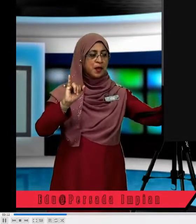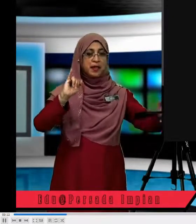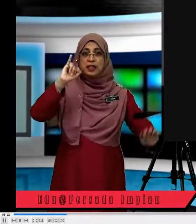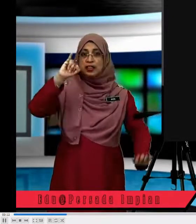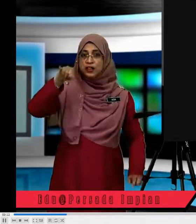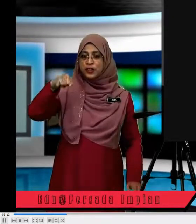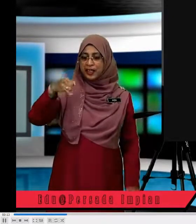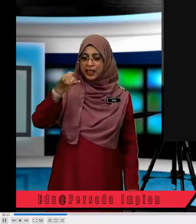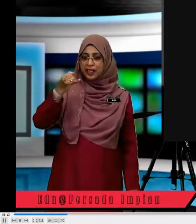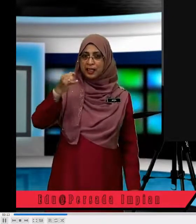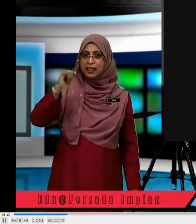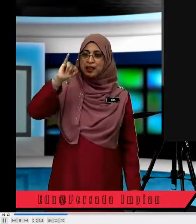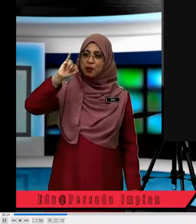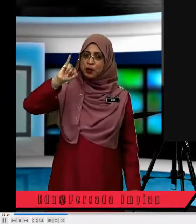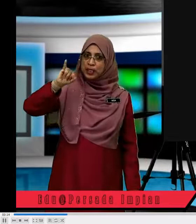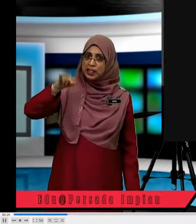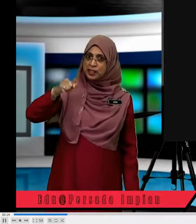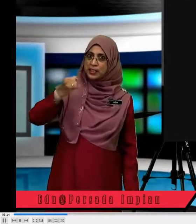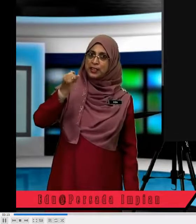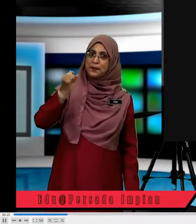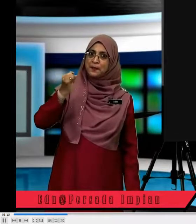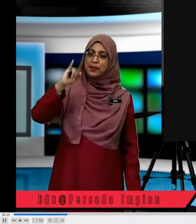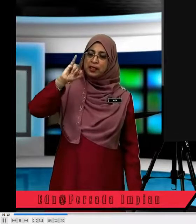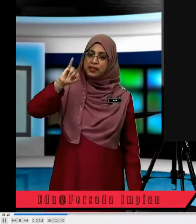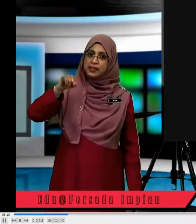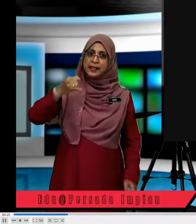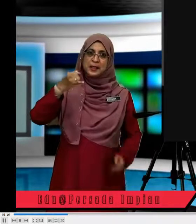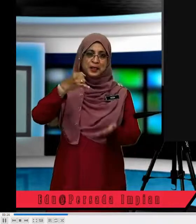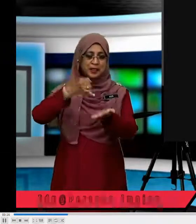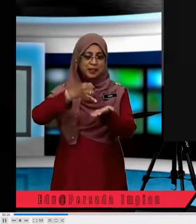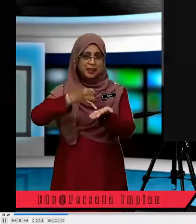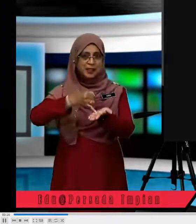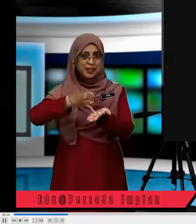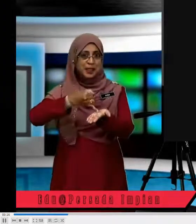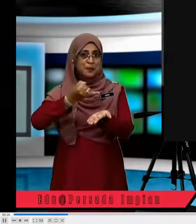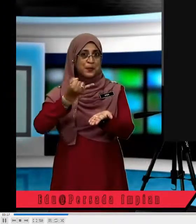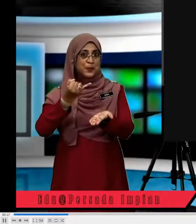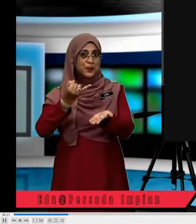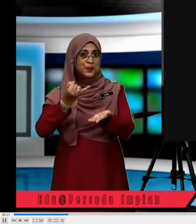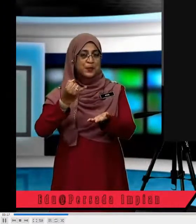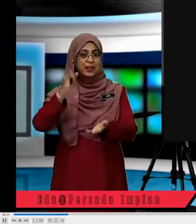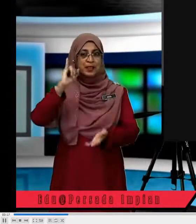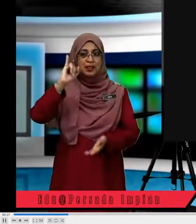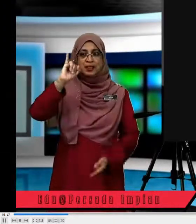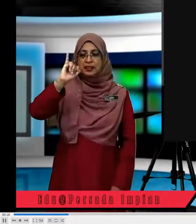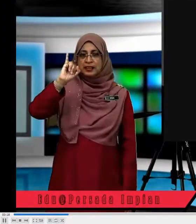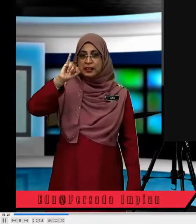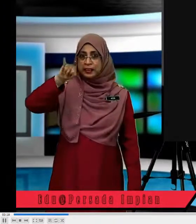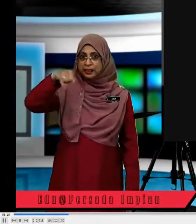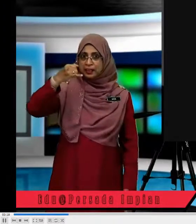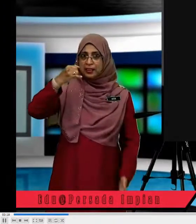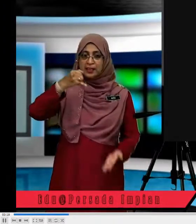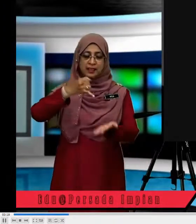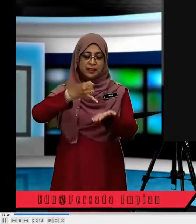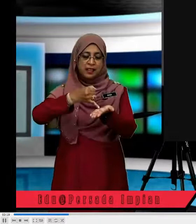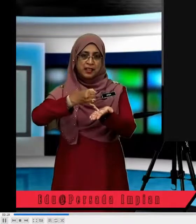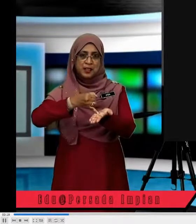Hai j&h nya melukis j&j jambu Hai Cici